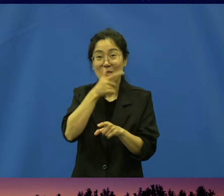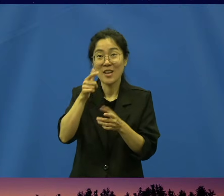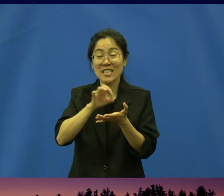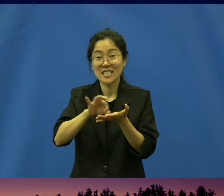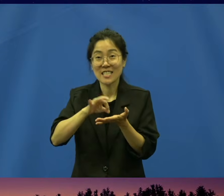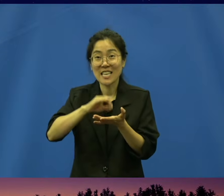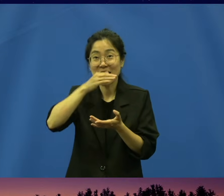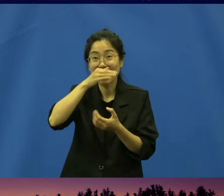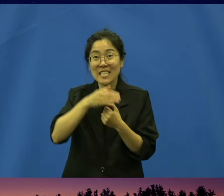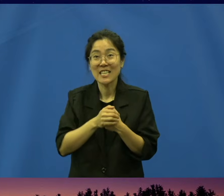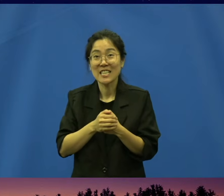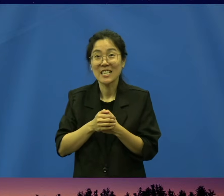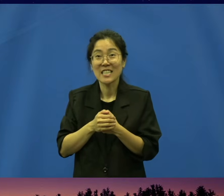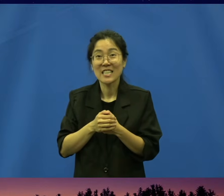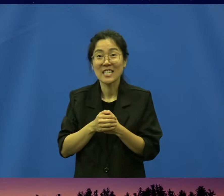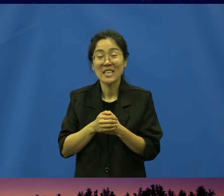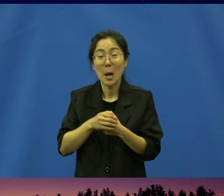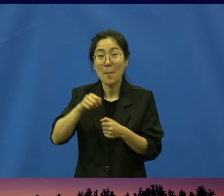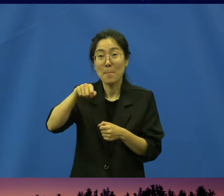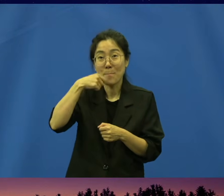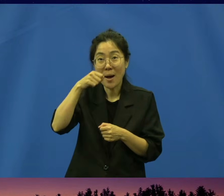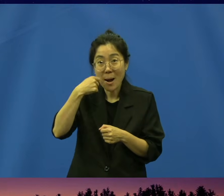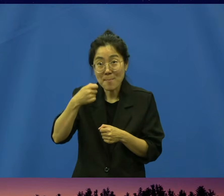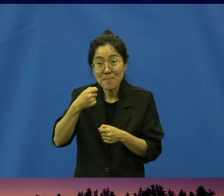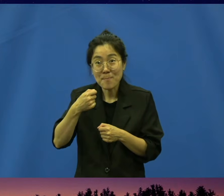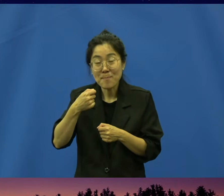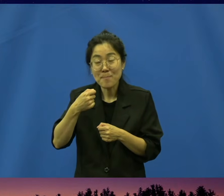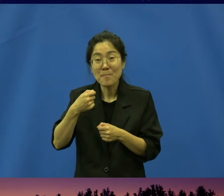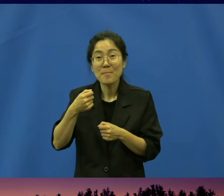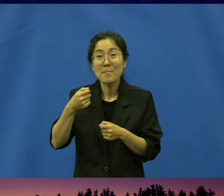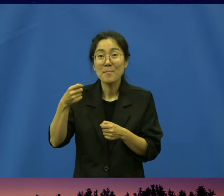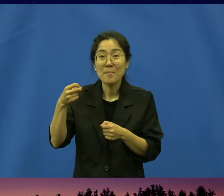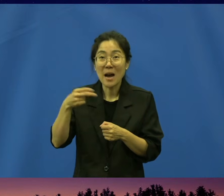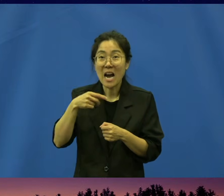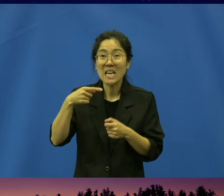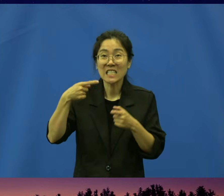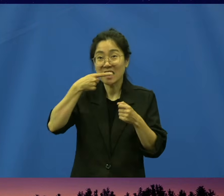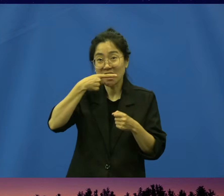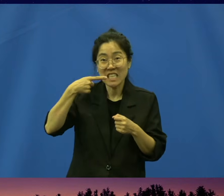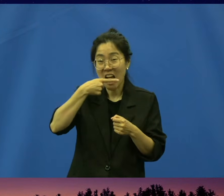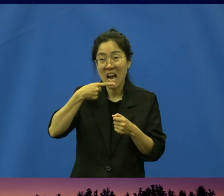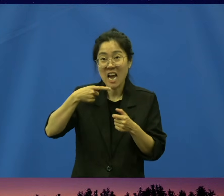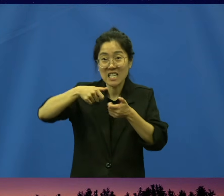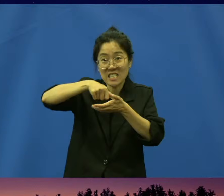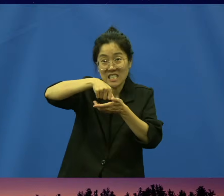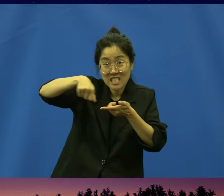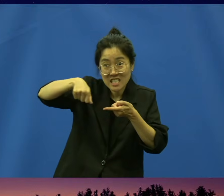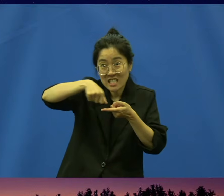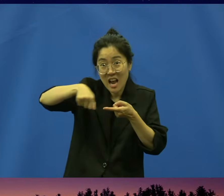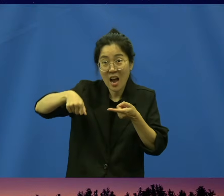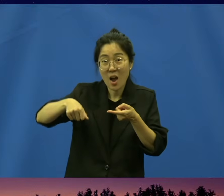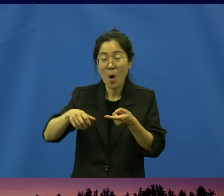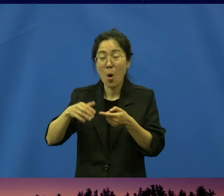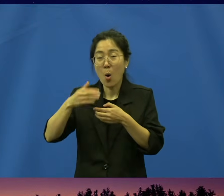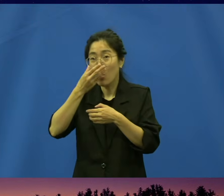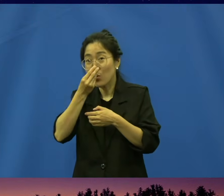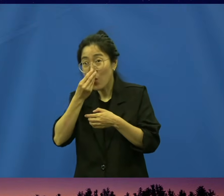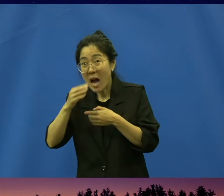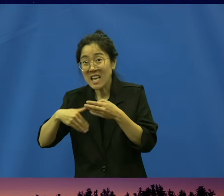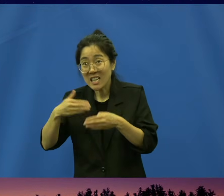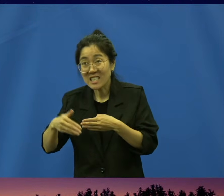쓰는 예산이 세끼하고 그다음에 일용품, 뭐 치약, 뭐 칫솔, 뭐 화장지 뭐 해가지고